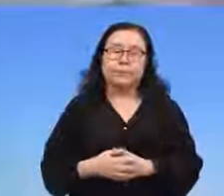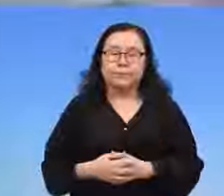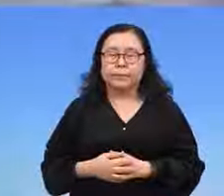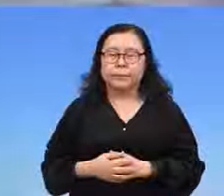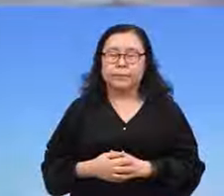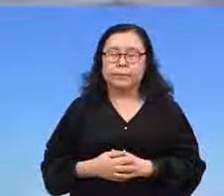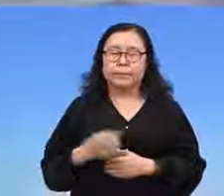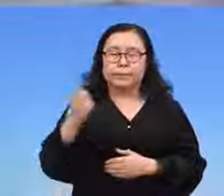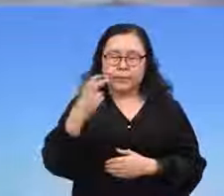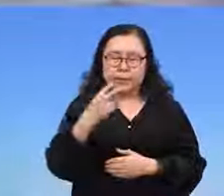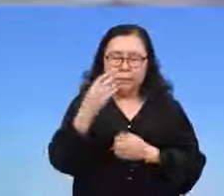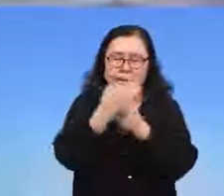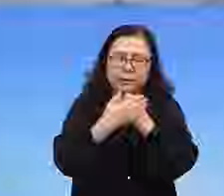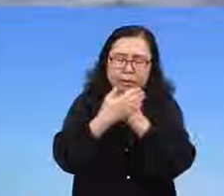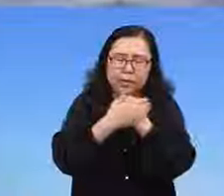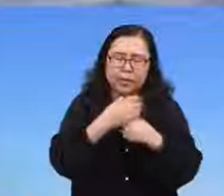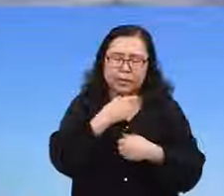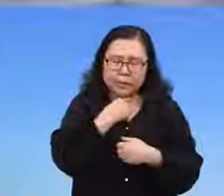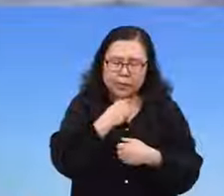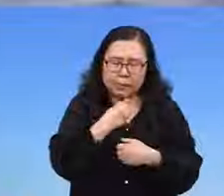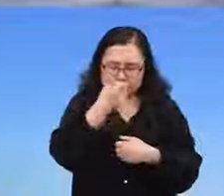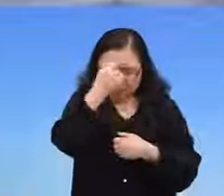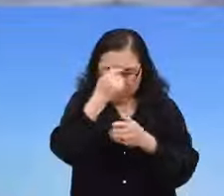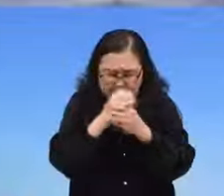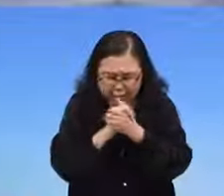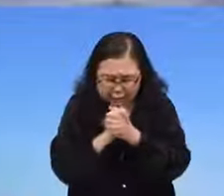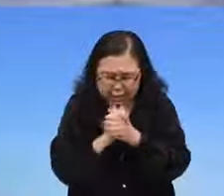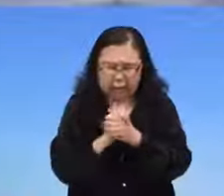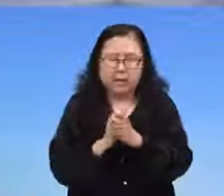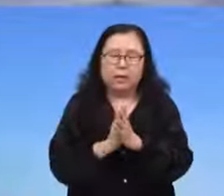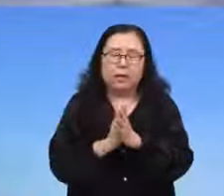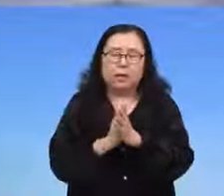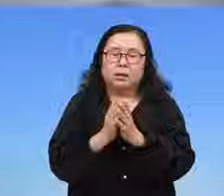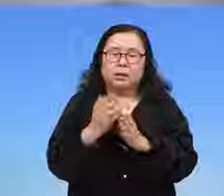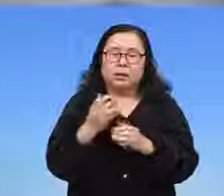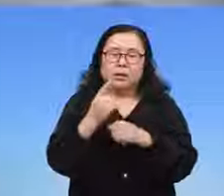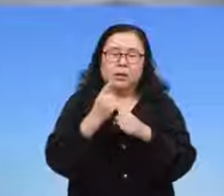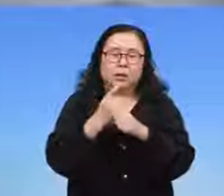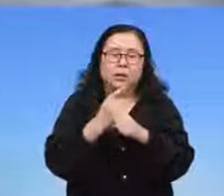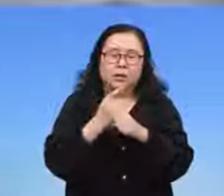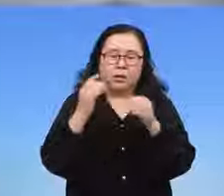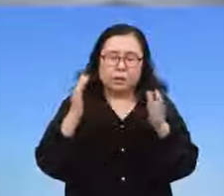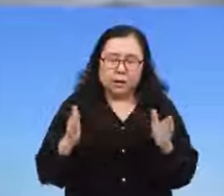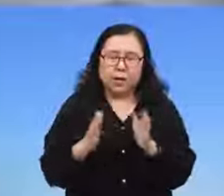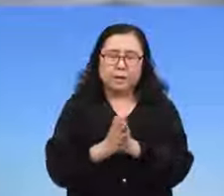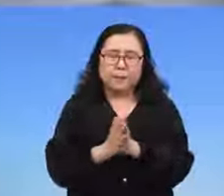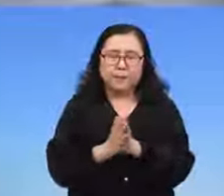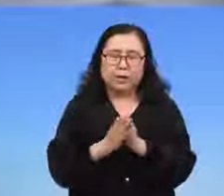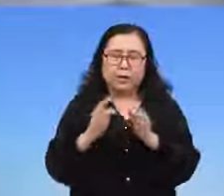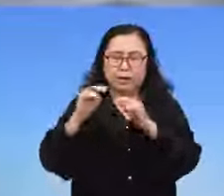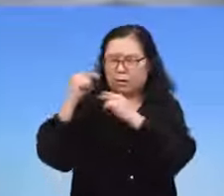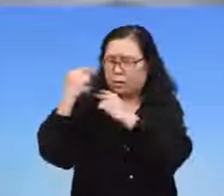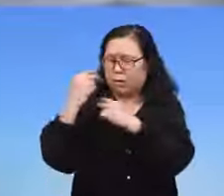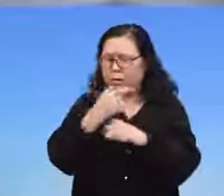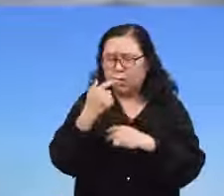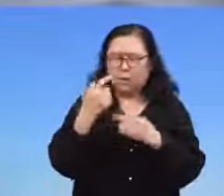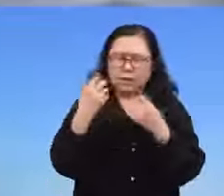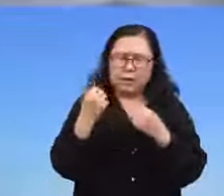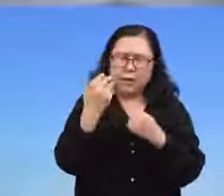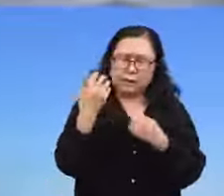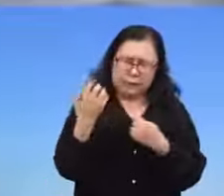하나님 아버지, 다시 한번 은혜를 구하며 기도합니다. 지난 한 해 되돌아보면 참